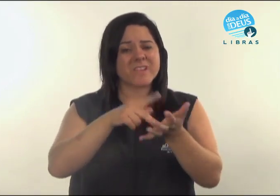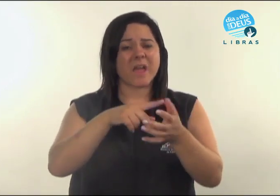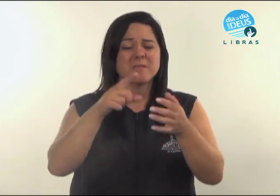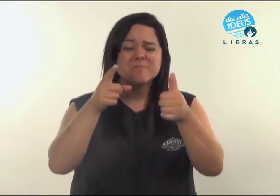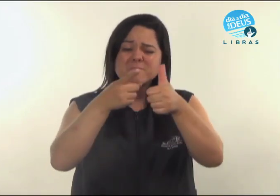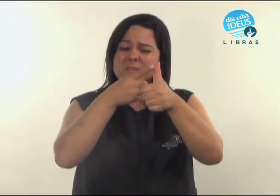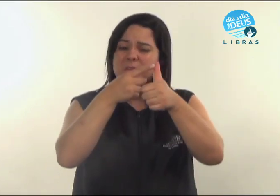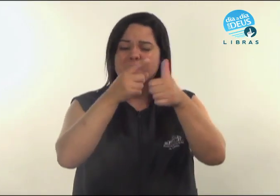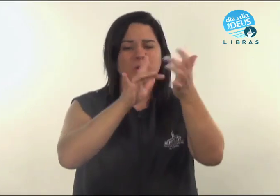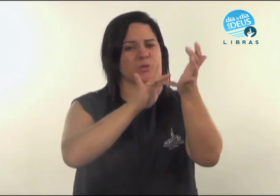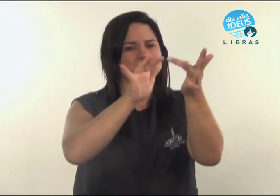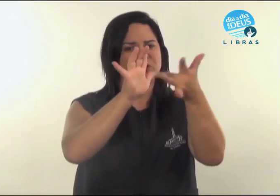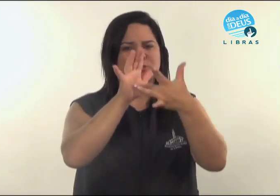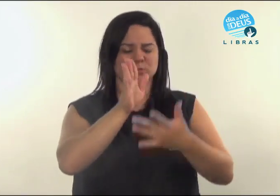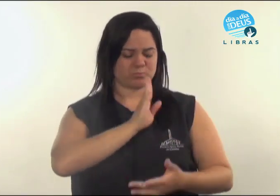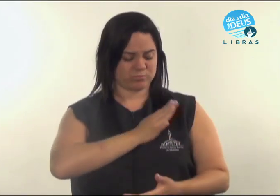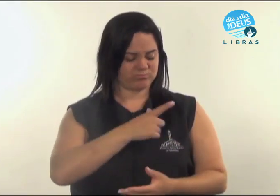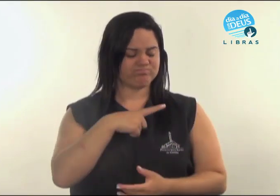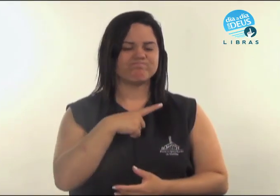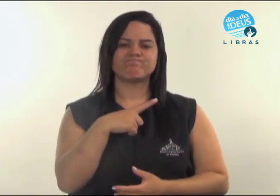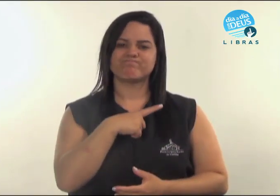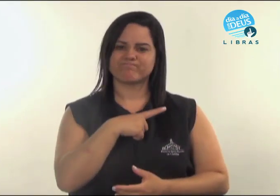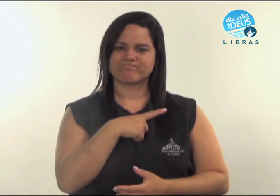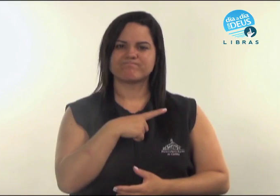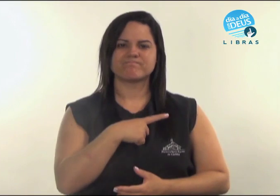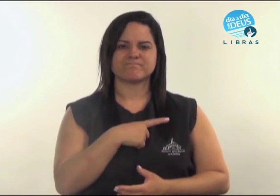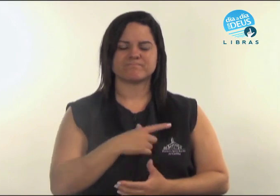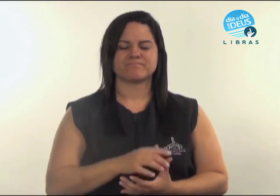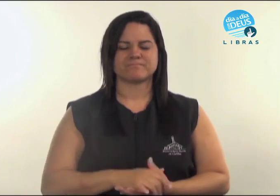Mas, queridos, primeiro tem que vir Jesus no nosso coração.